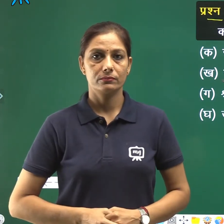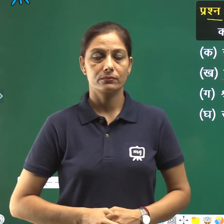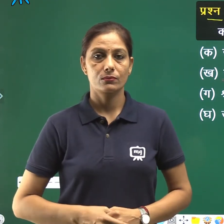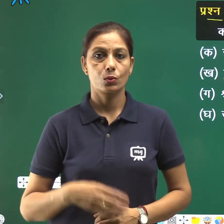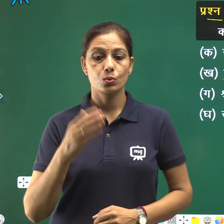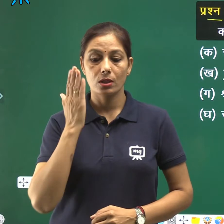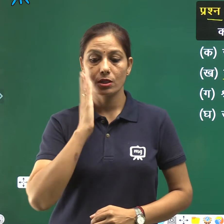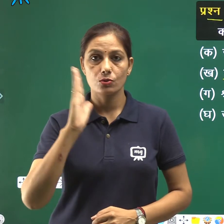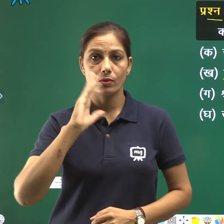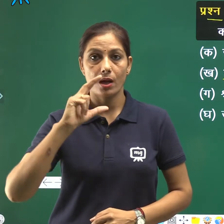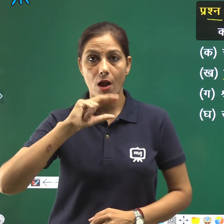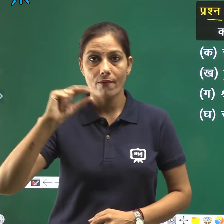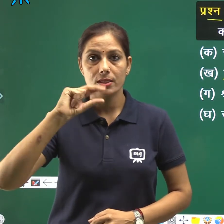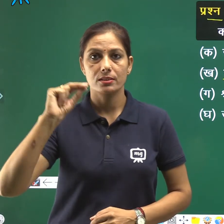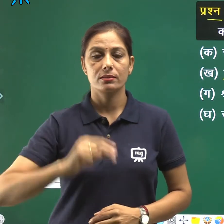दूसरा स्वर,